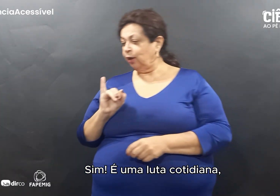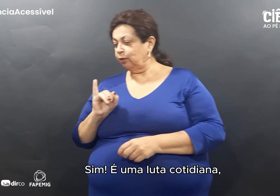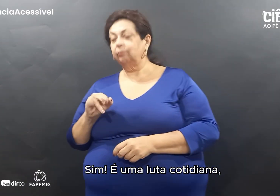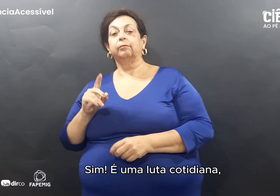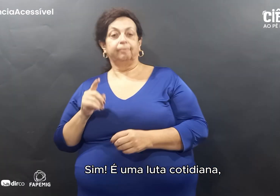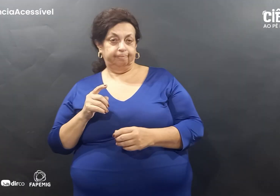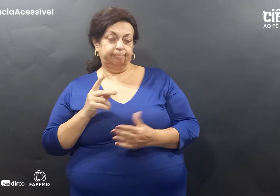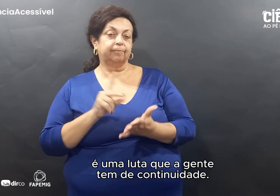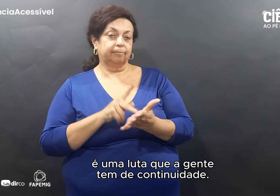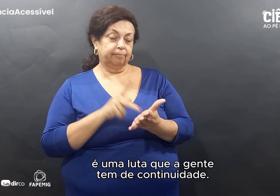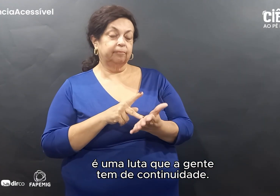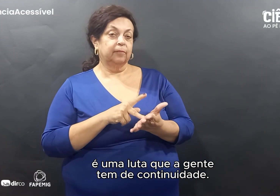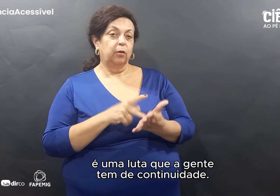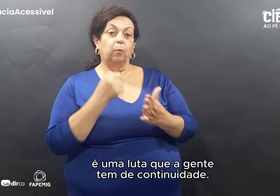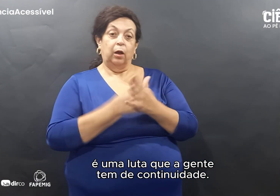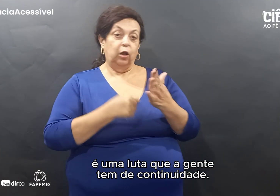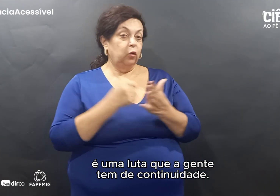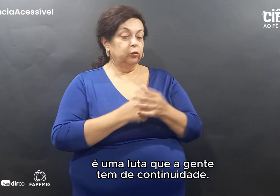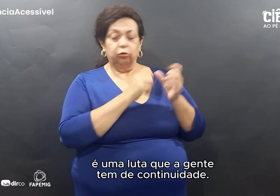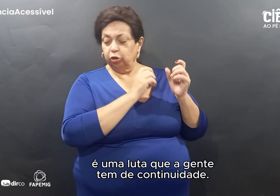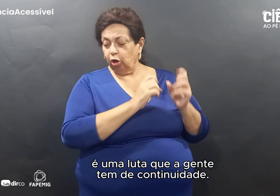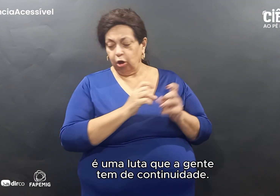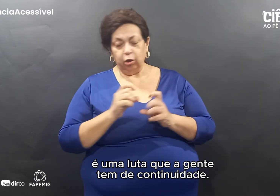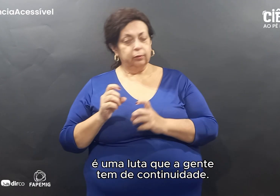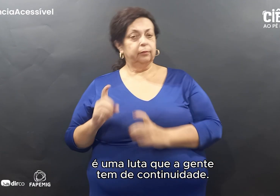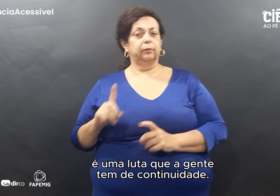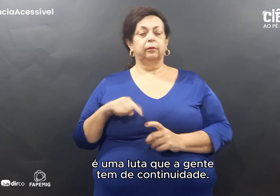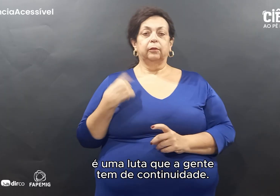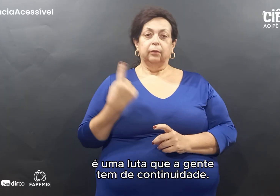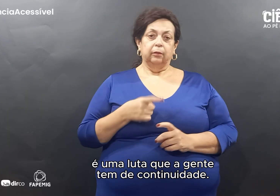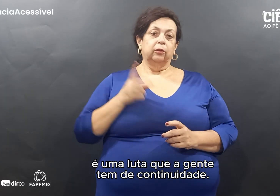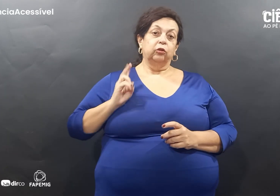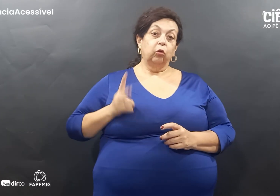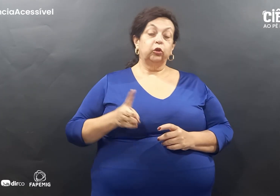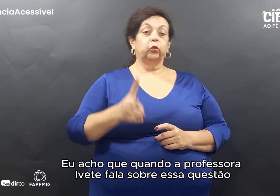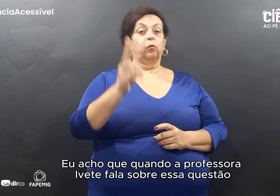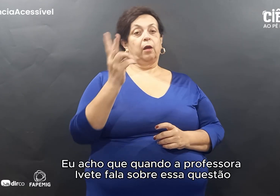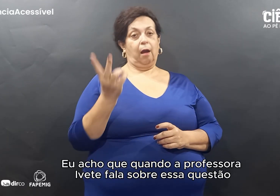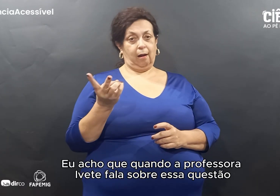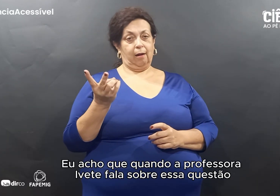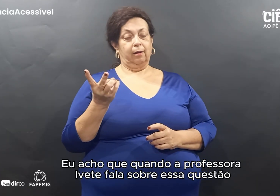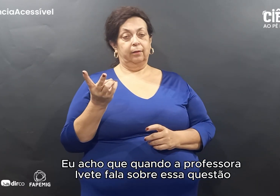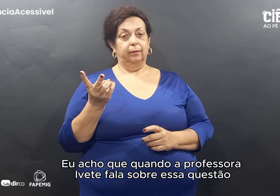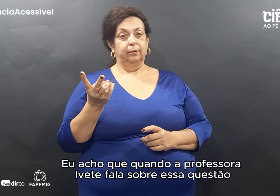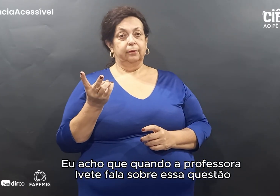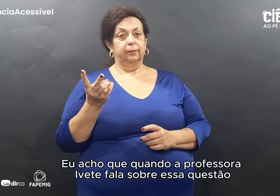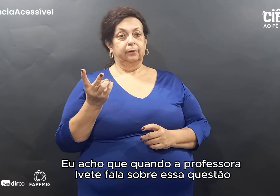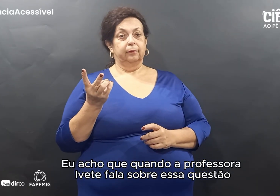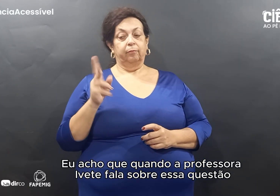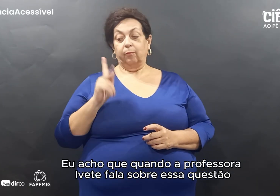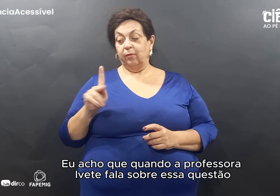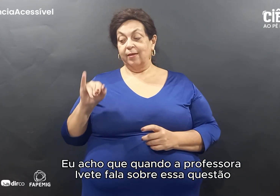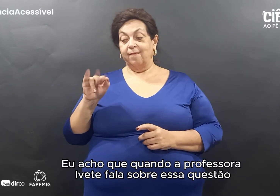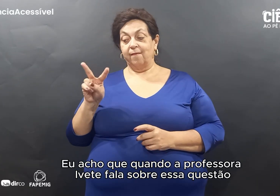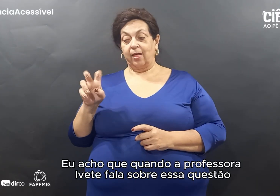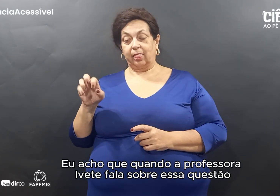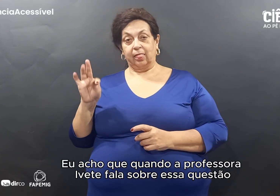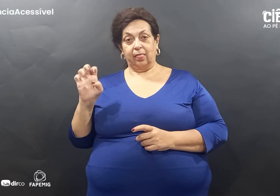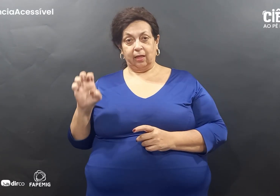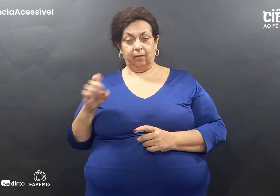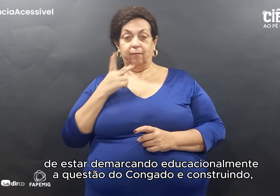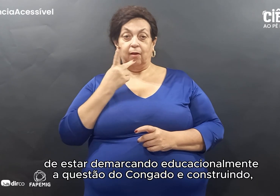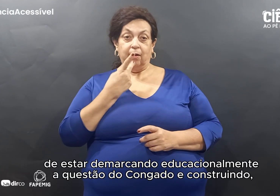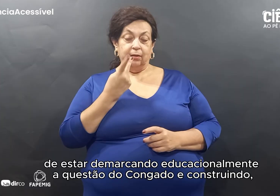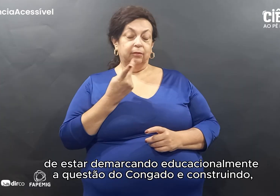luta cotidiana, é uma luta que a gente tem de continuidade. Eu acho que quando a professora Ivete fala sobre essa